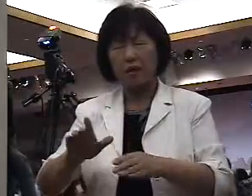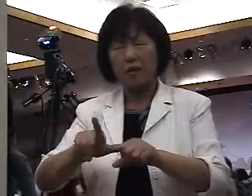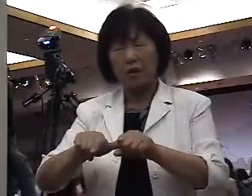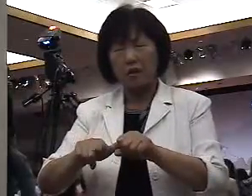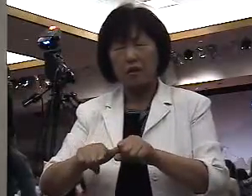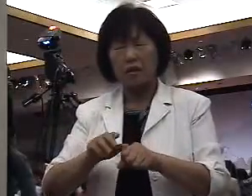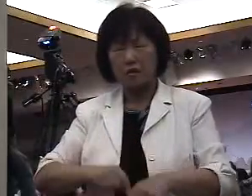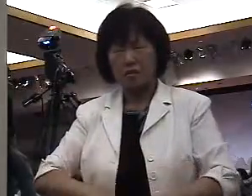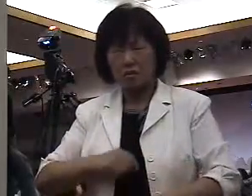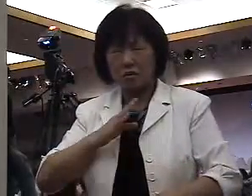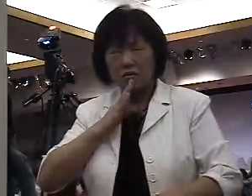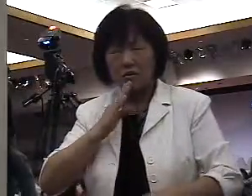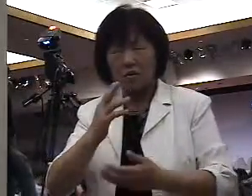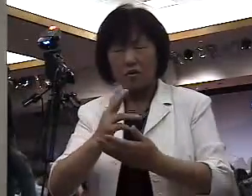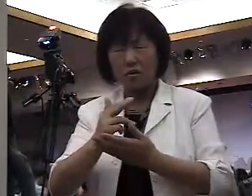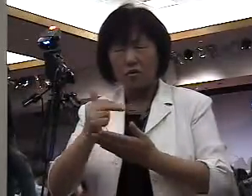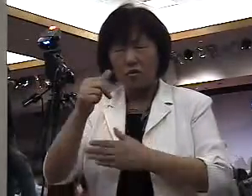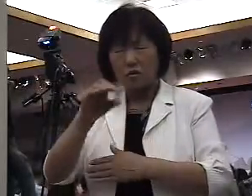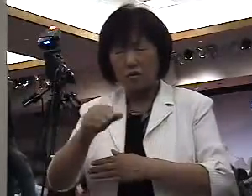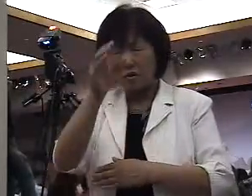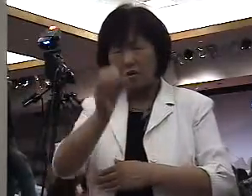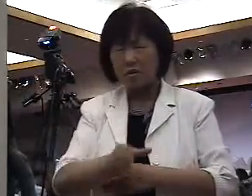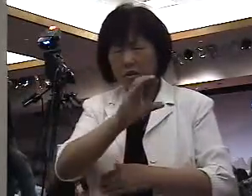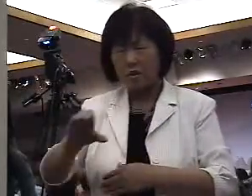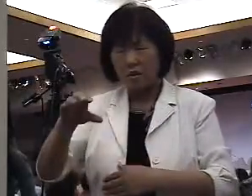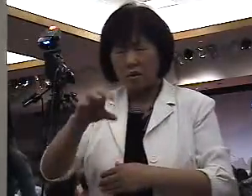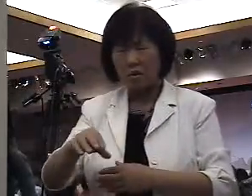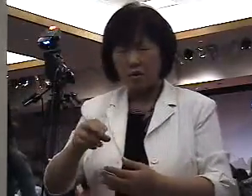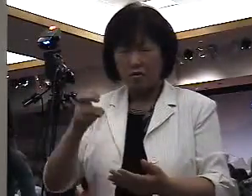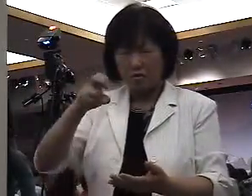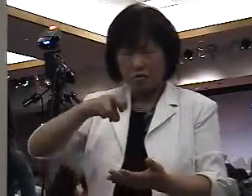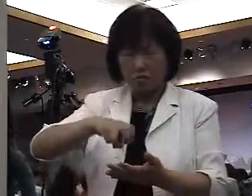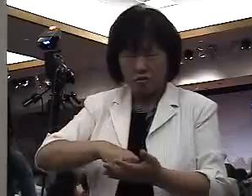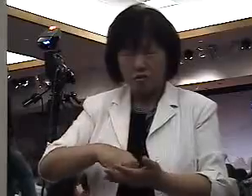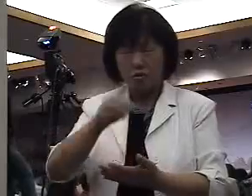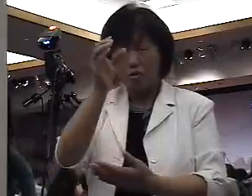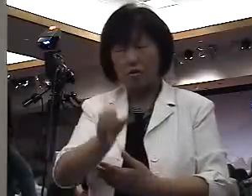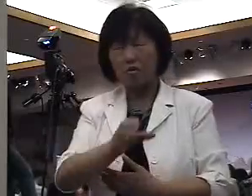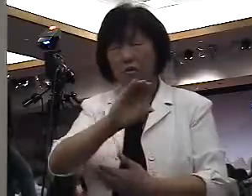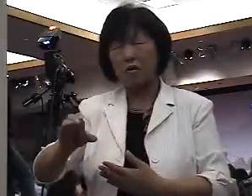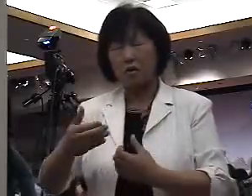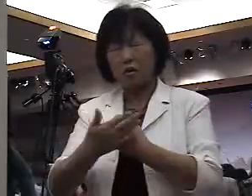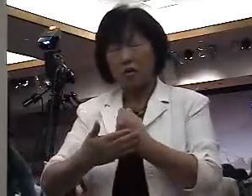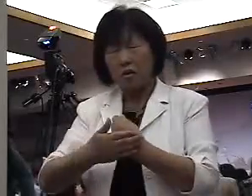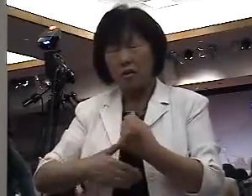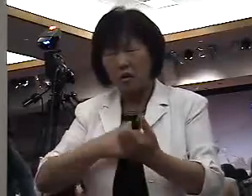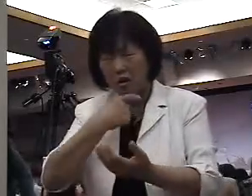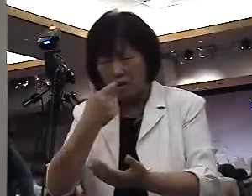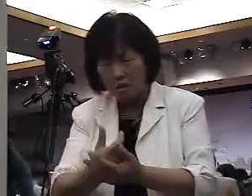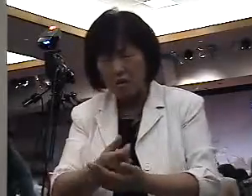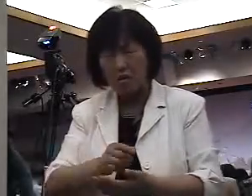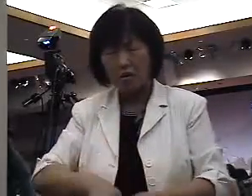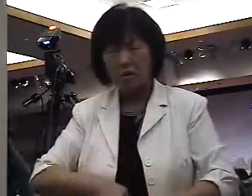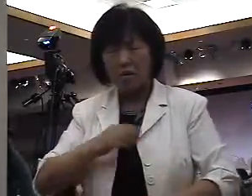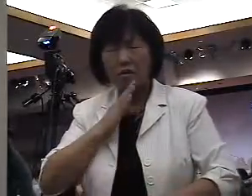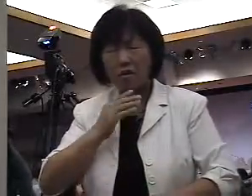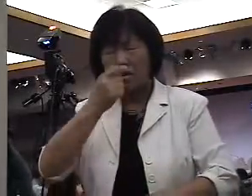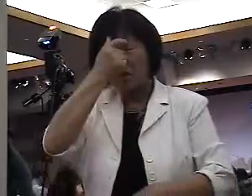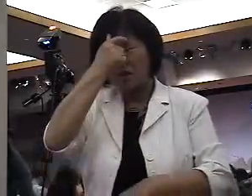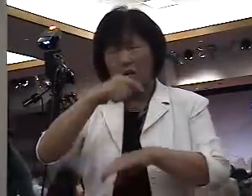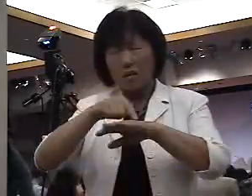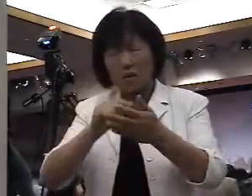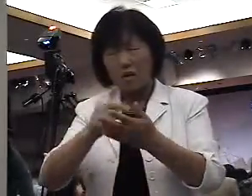시간 진정으로 십자가 앞에 무릎을 꿇고 십자가의 은혜에 감격하는 예배, 우리의 심령과 생명을 듣는 예배를